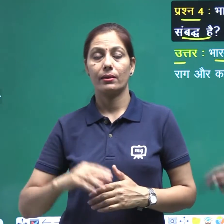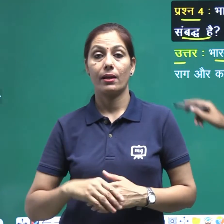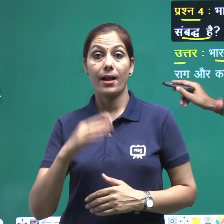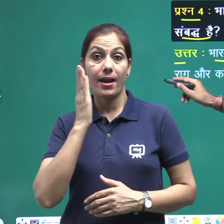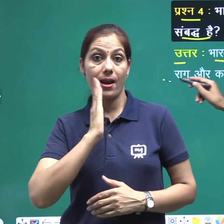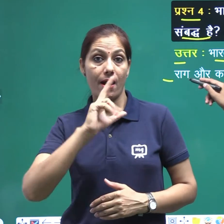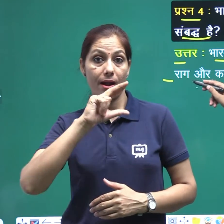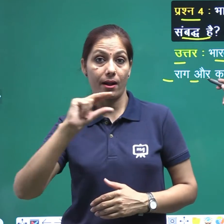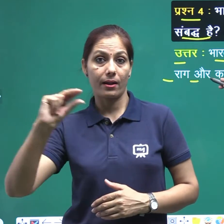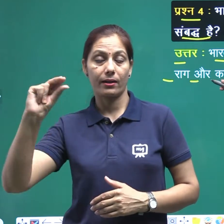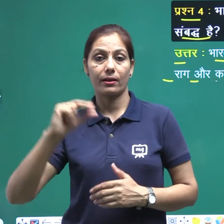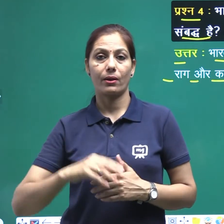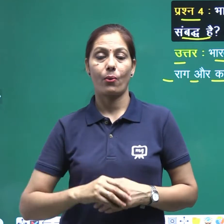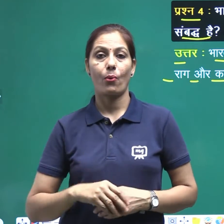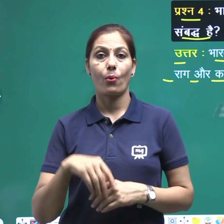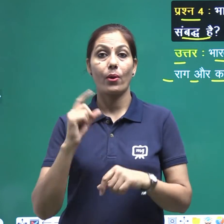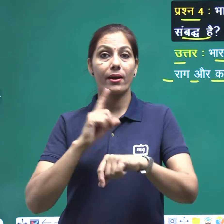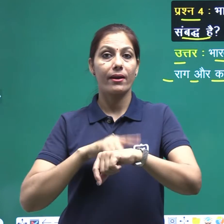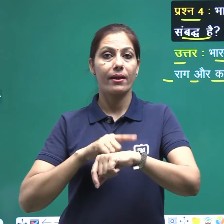राग और काल से